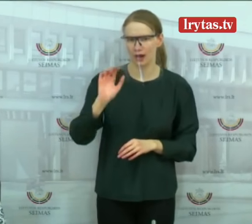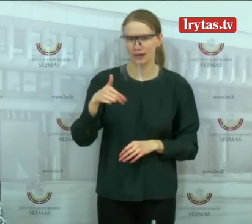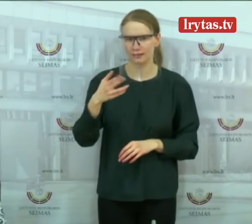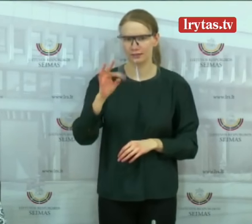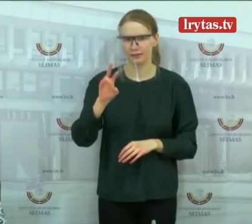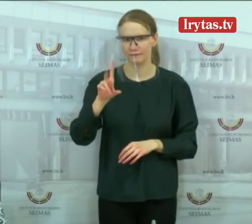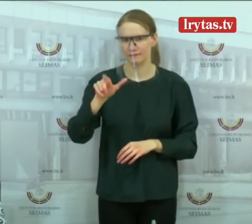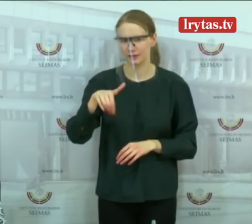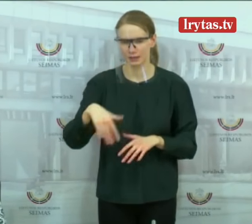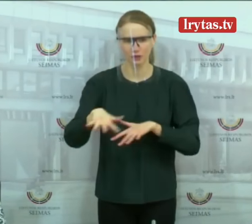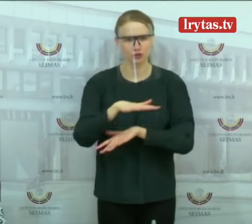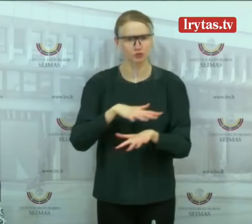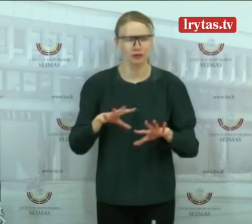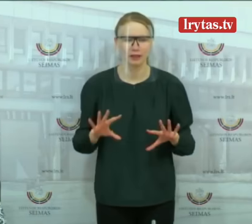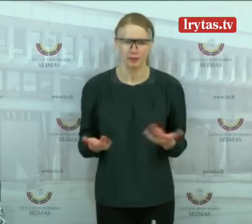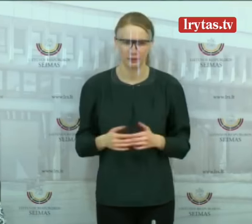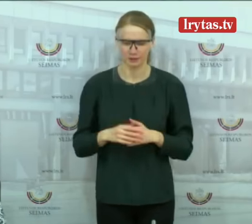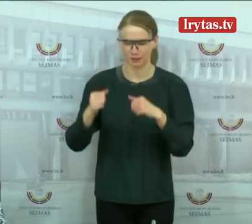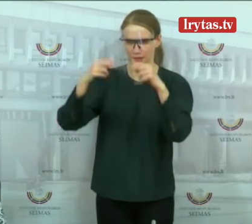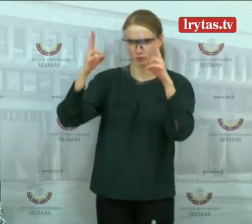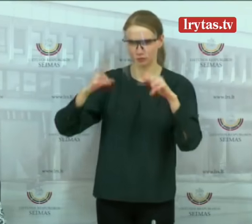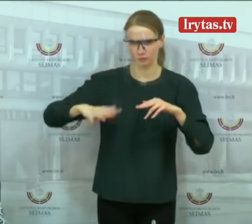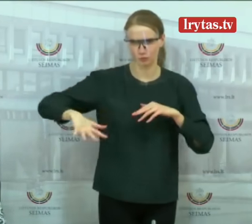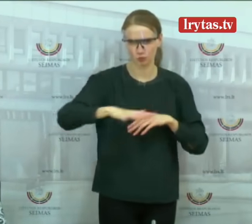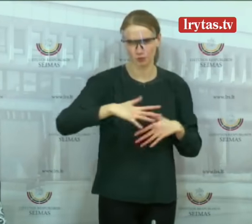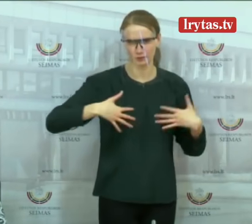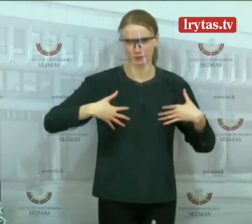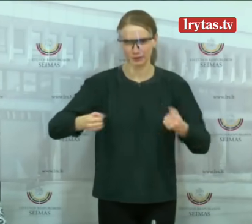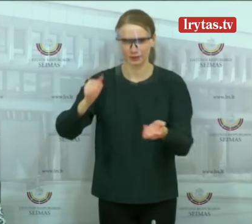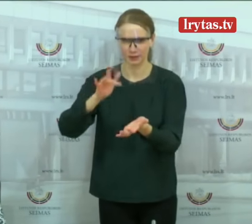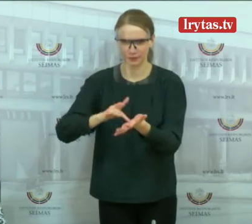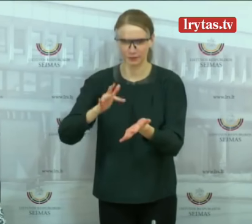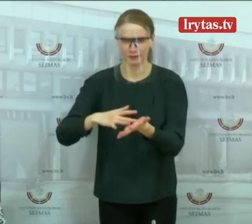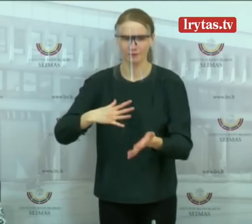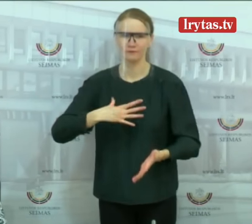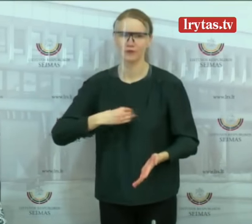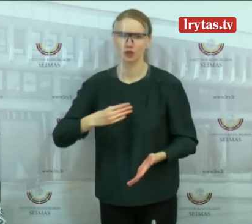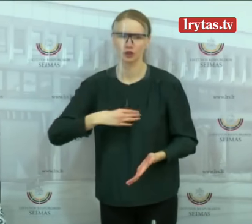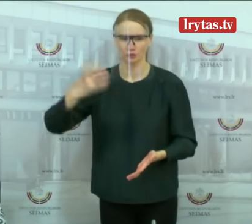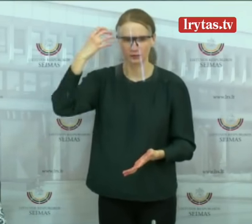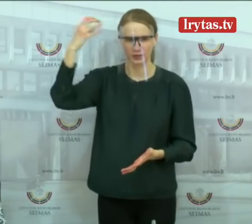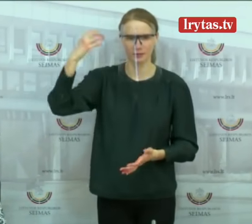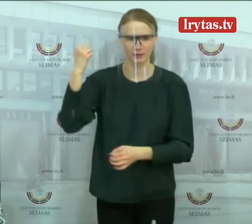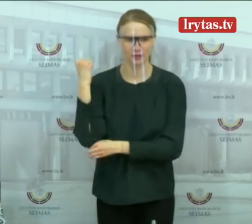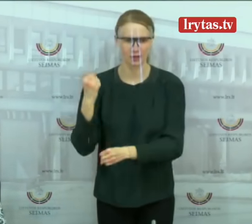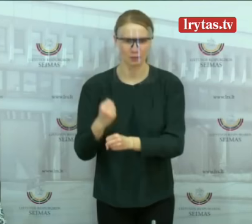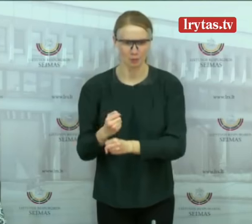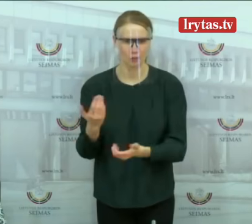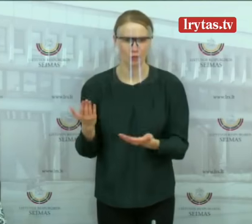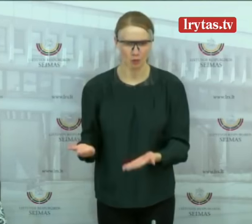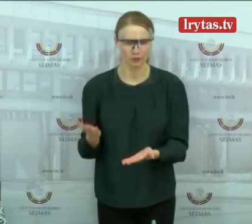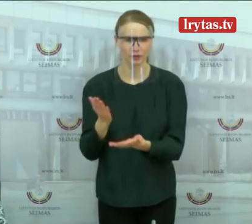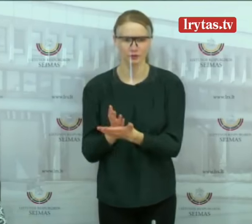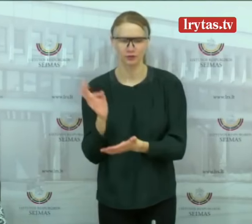pensionate? Tai šiuo metu Nacionalinio visuomenės sveikatos centro Vilniaus departamento darbuotojai yra